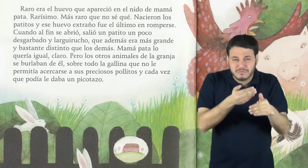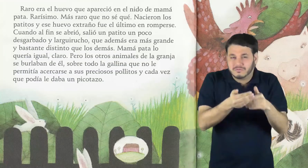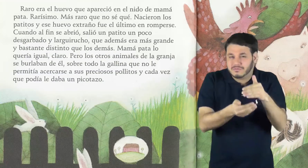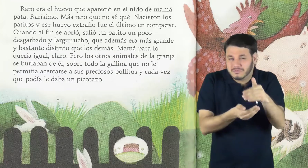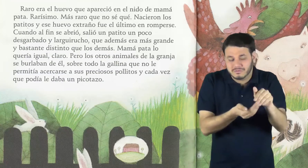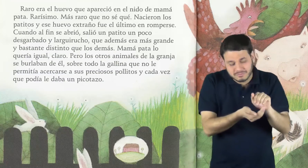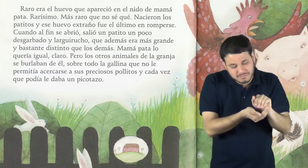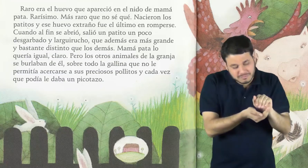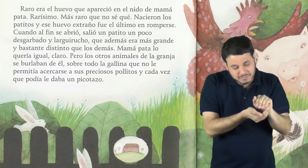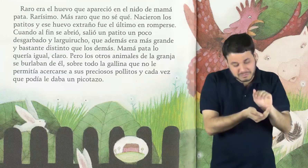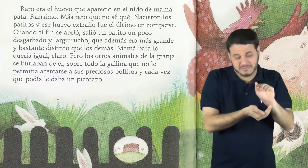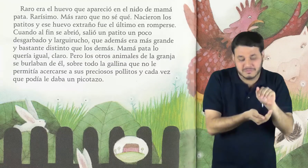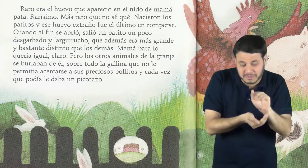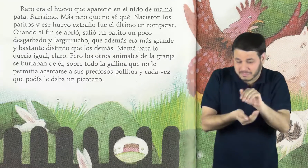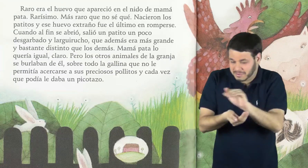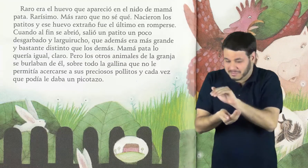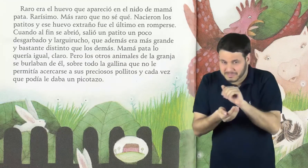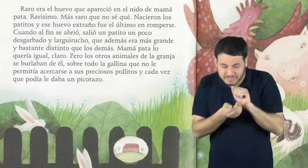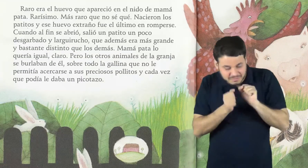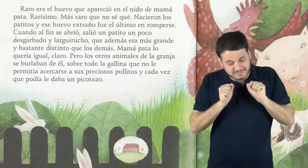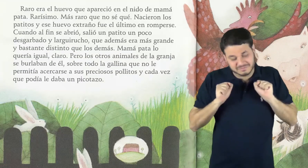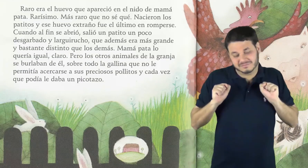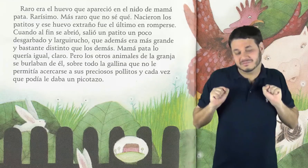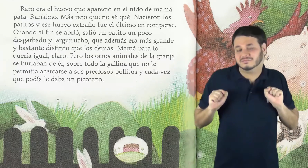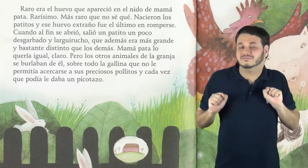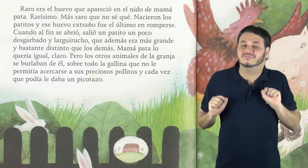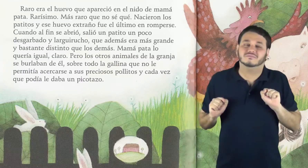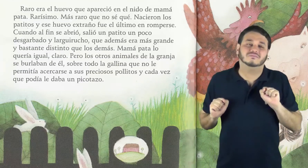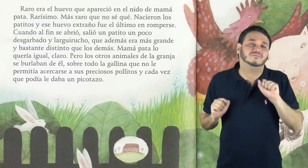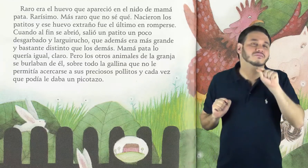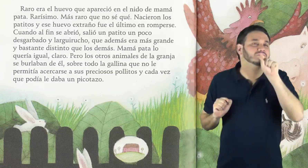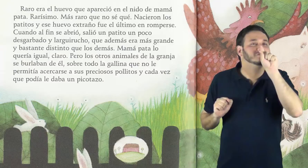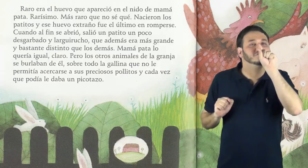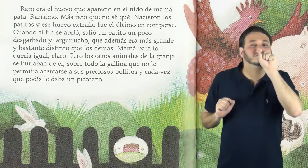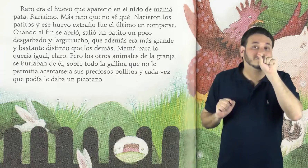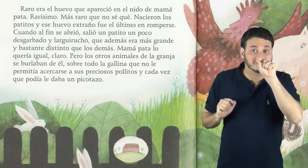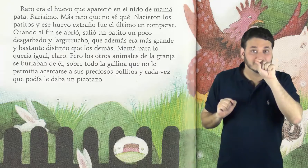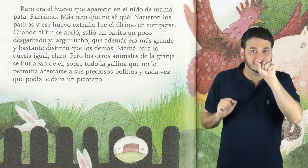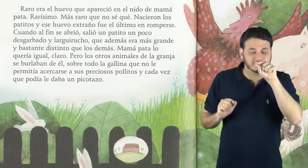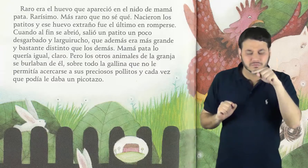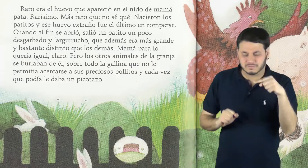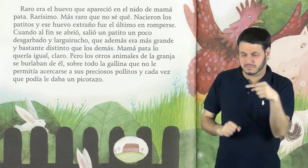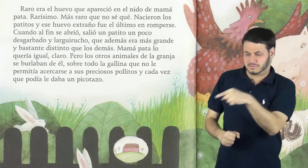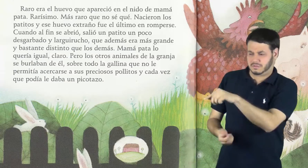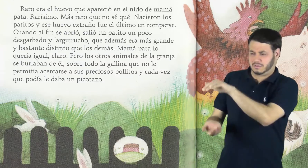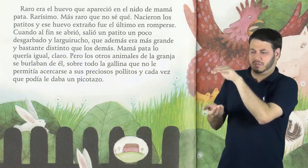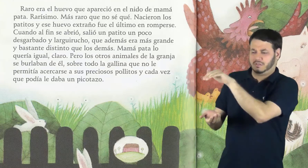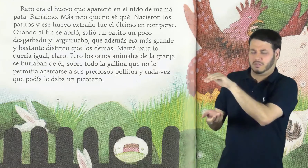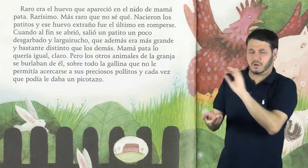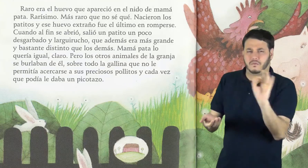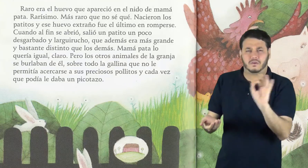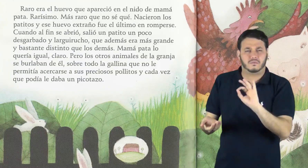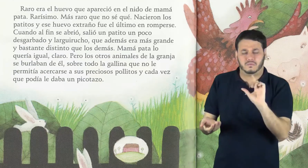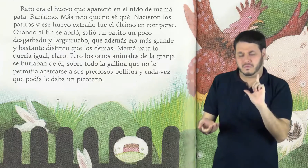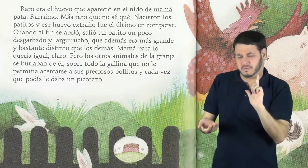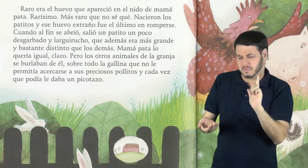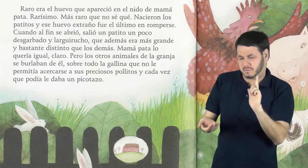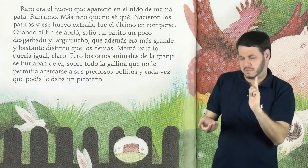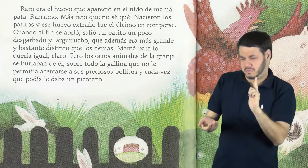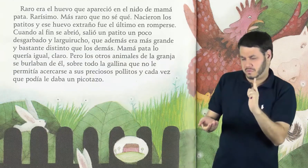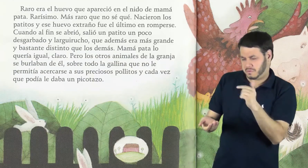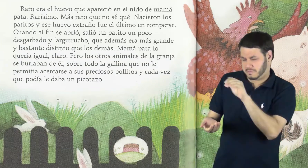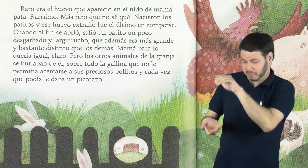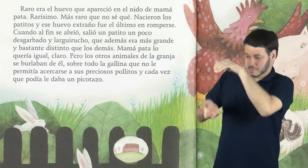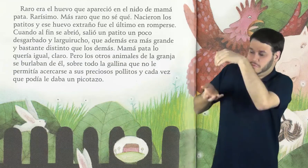cuando el fin se abrió salió un patito un poco de grabado y larguirucho que además era más grande y